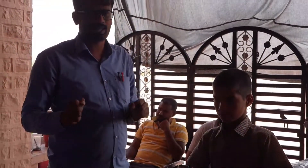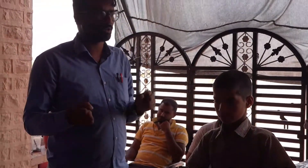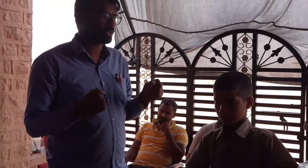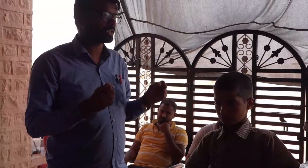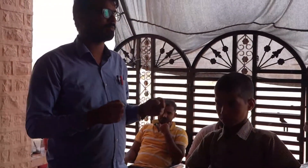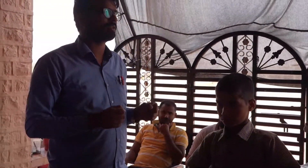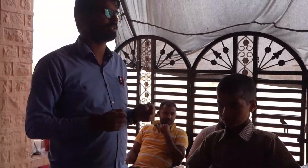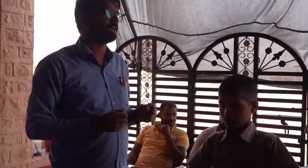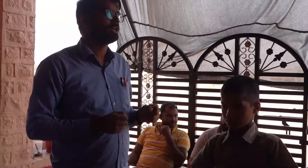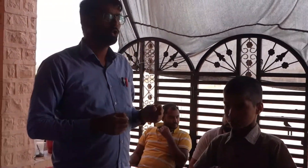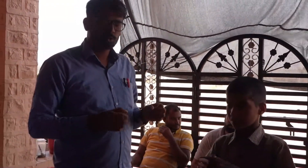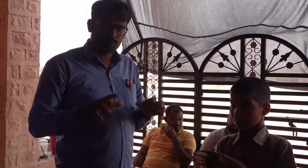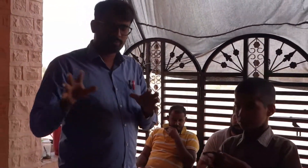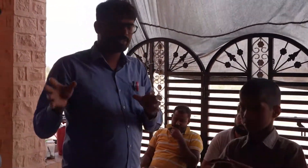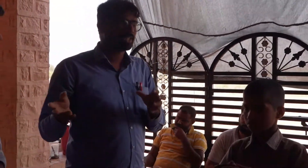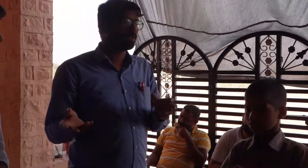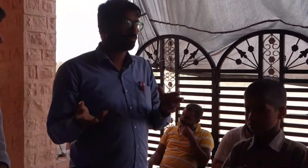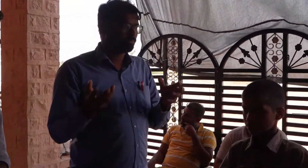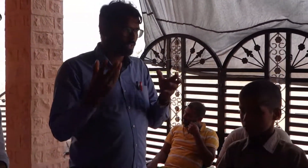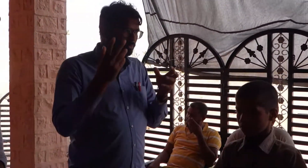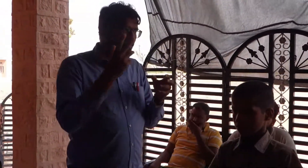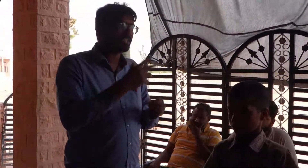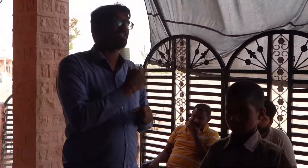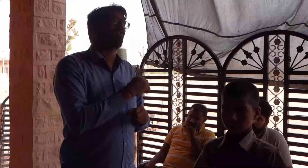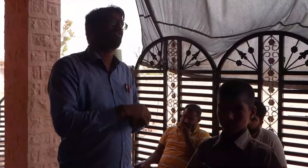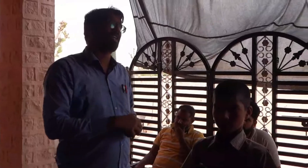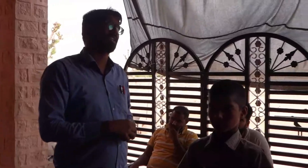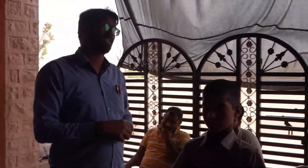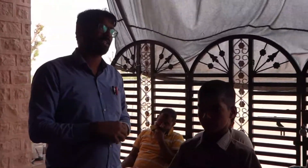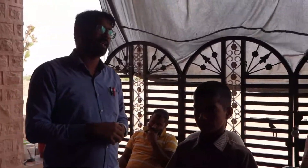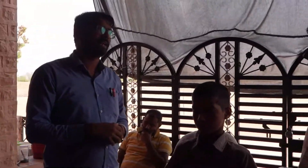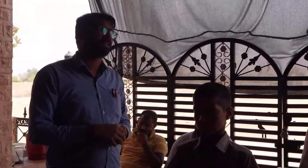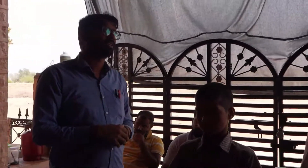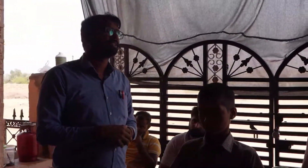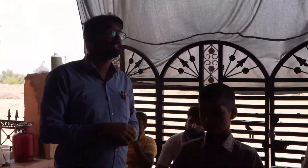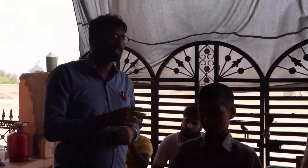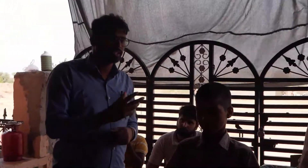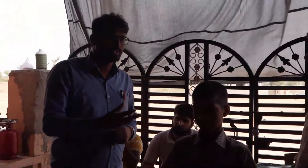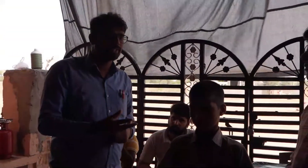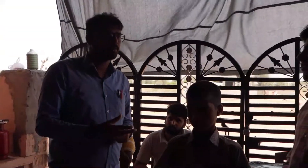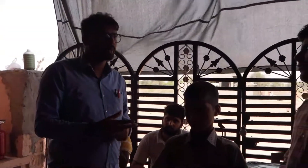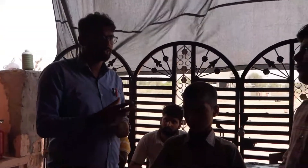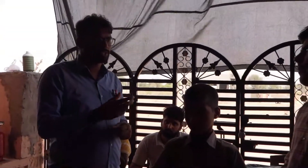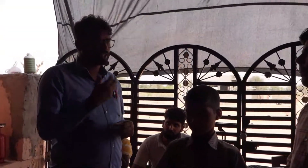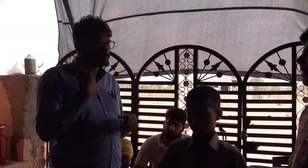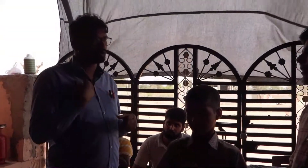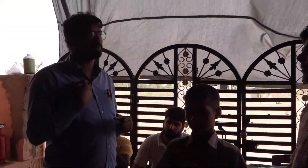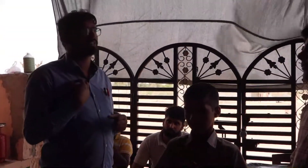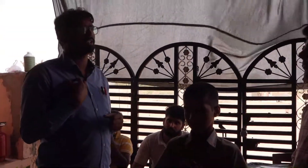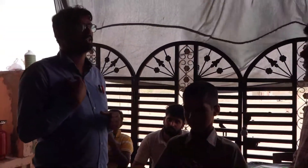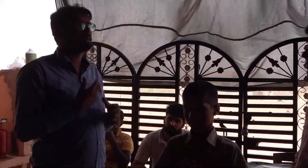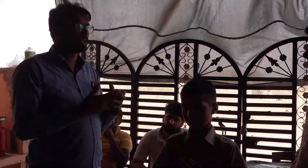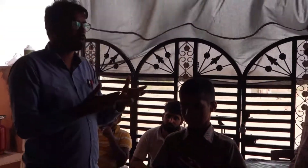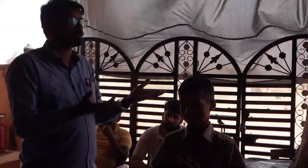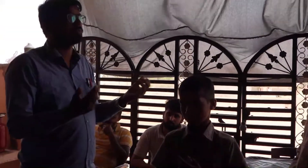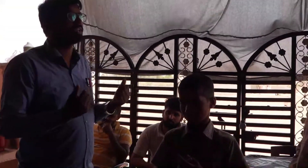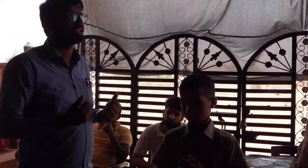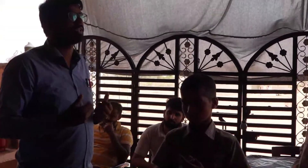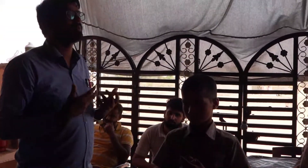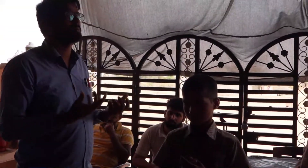कोई स्टाफ रहता है तो ये बच्चे मतलब शिक्षक को ही तलाश करते हैं, देखते रहते हैं कि हमारे शिक्षक हमको समझ सकते हैं, बाकी और तो समझेंगे नहीं हम क्या मांग